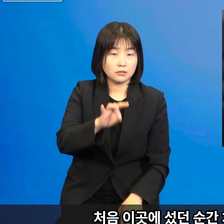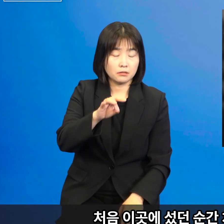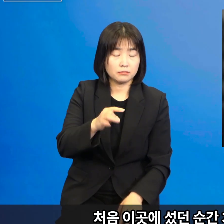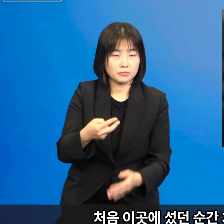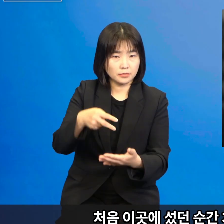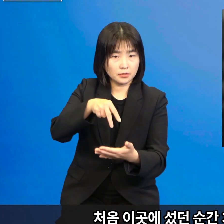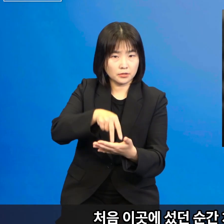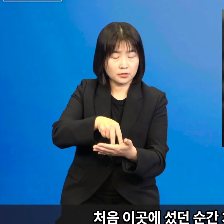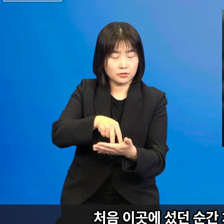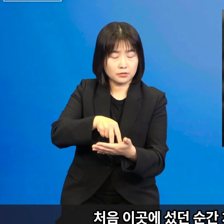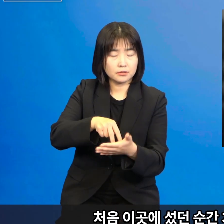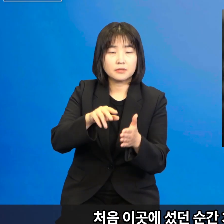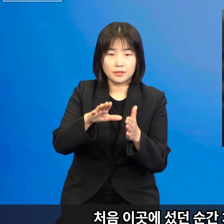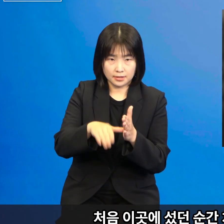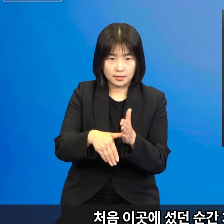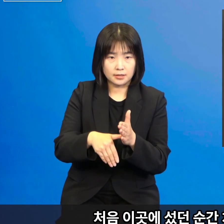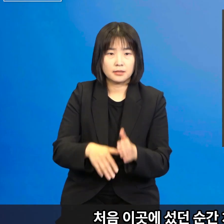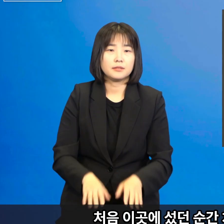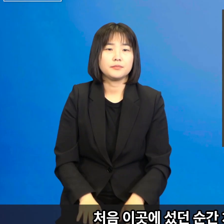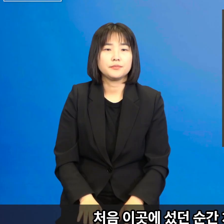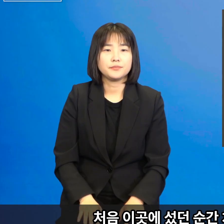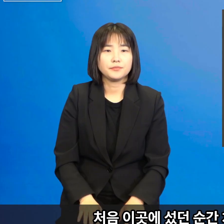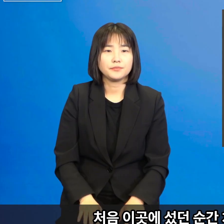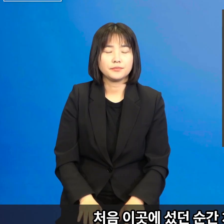처음 이곳에 섰던 순간,